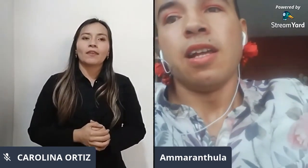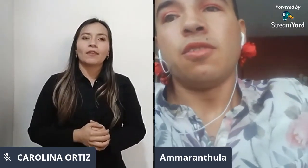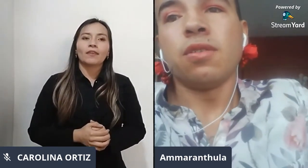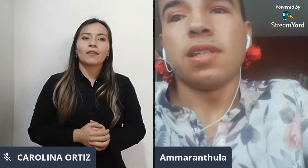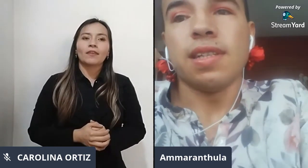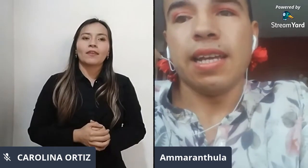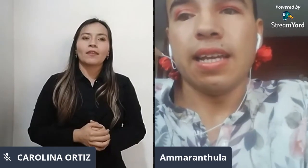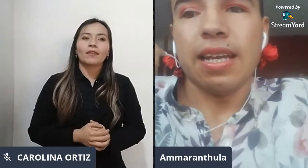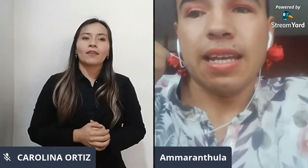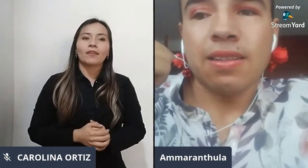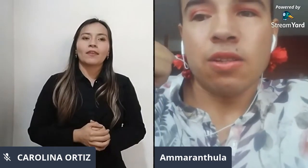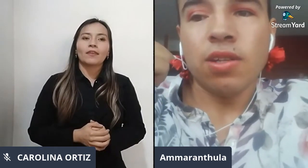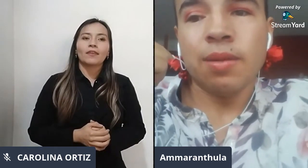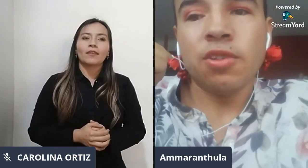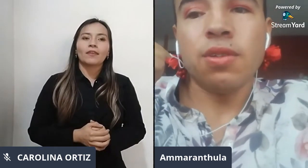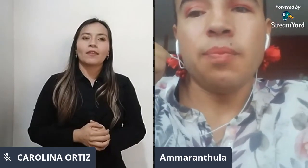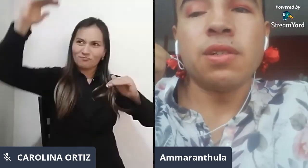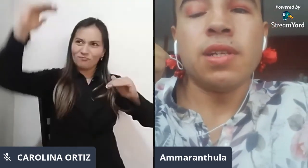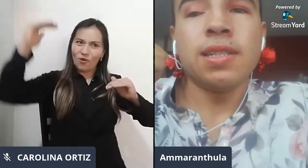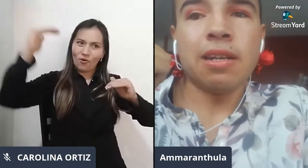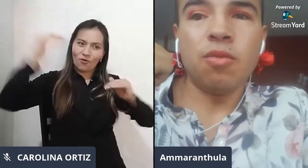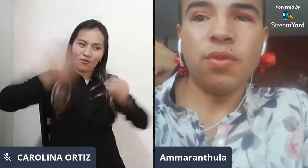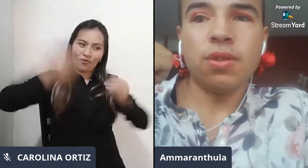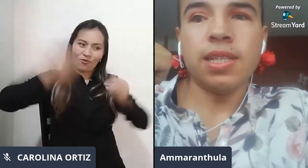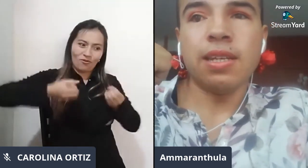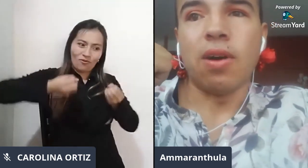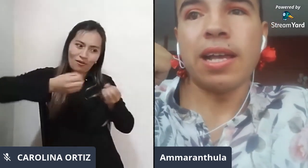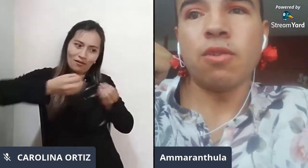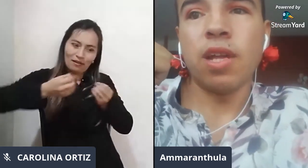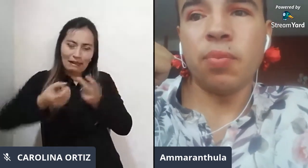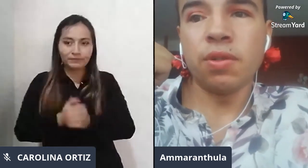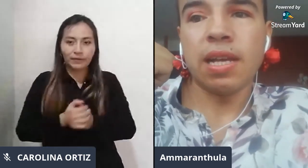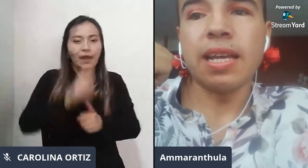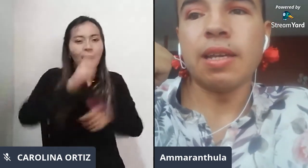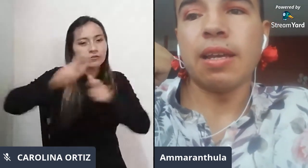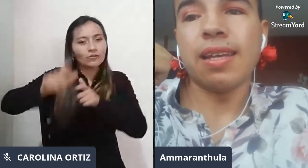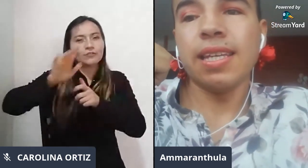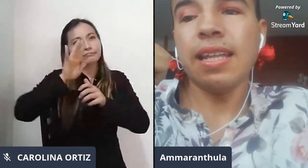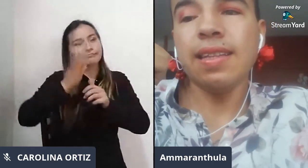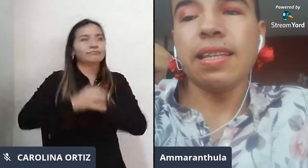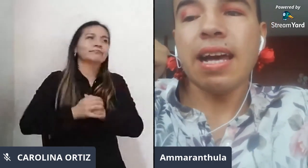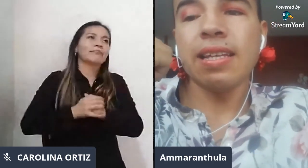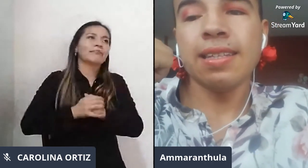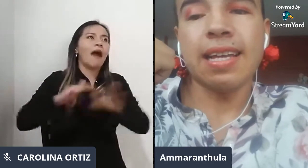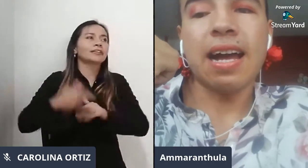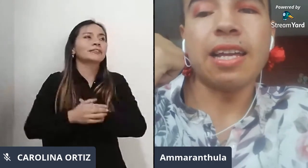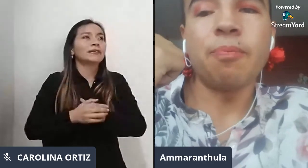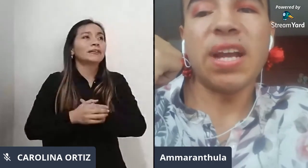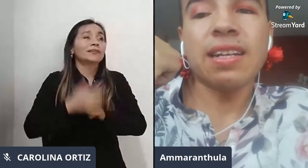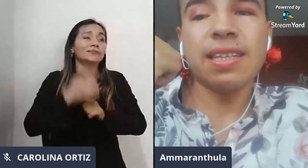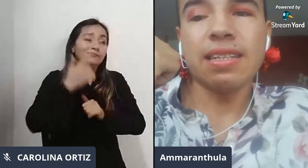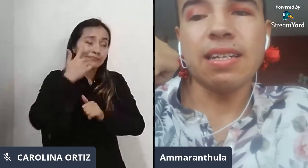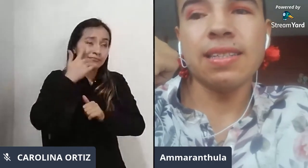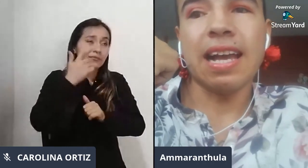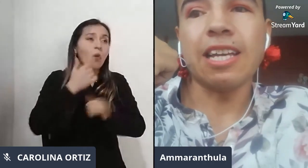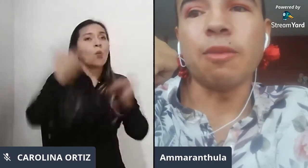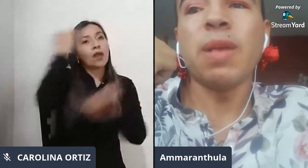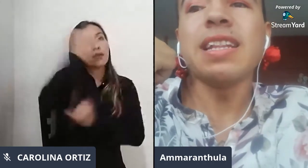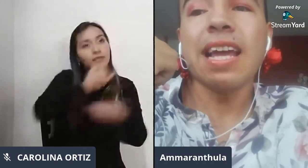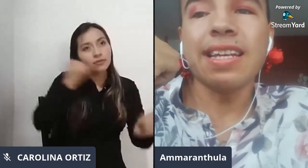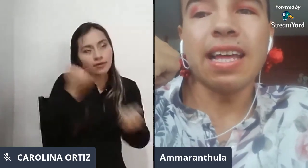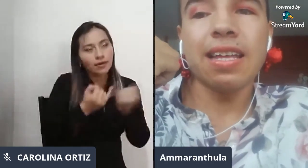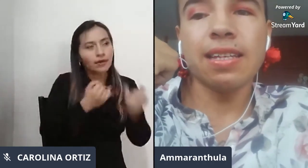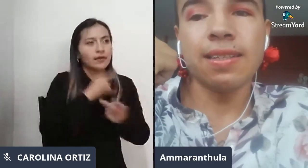¿sí? Entonces, todo este montón de personas en algún punto dicen, no, hay cuerpos, hay identidades, hay prácticas,